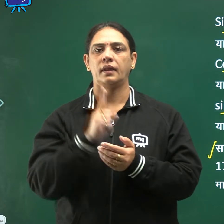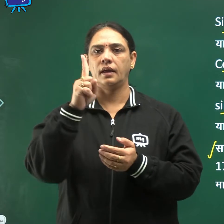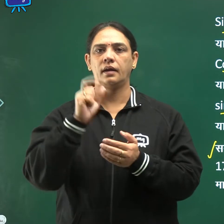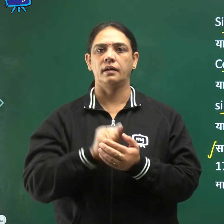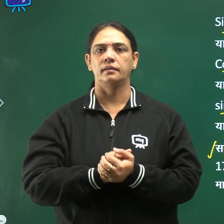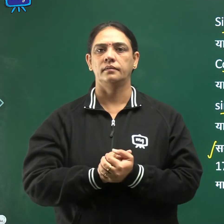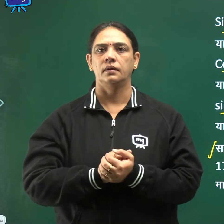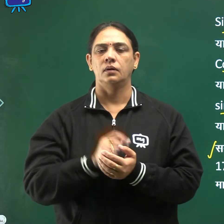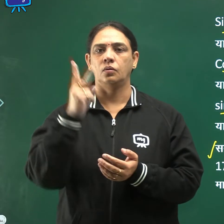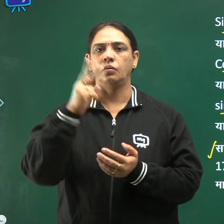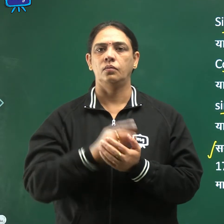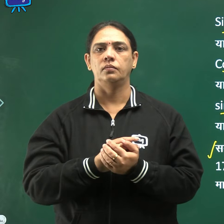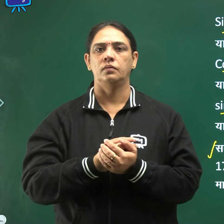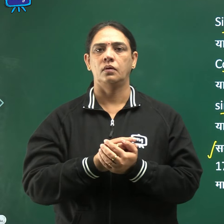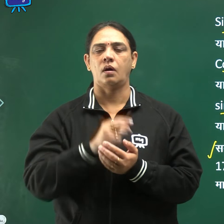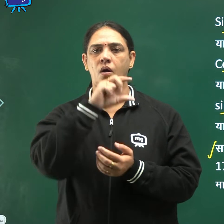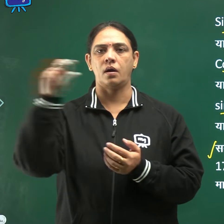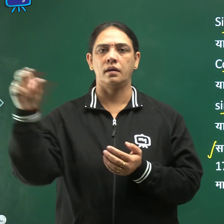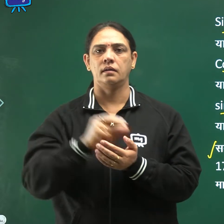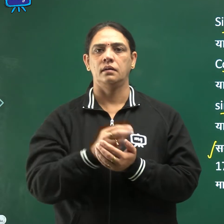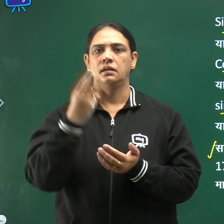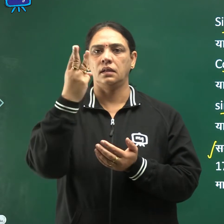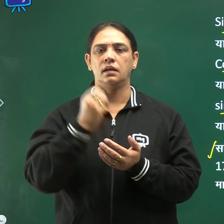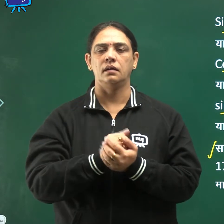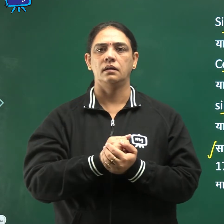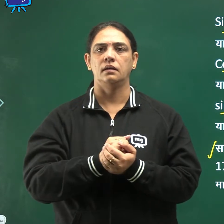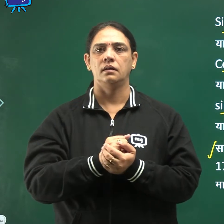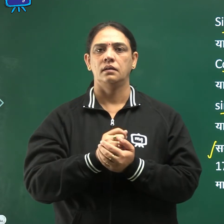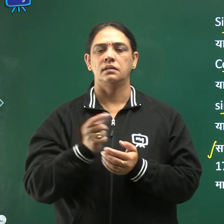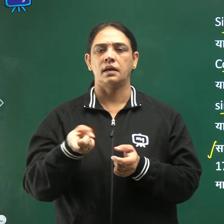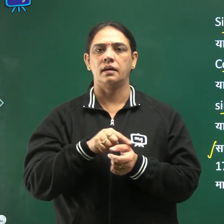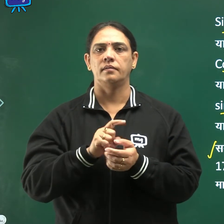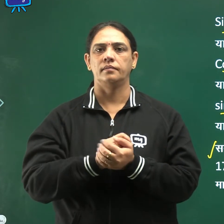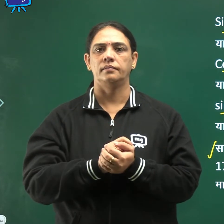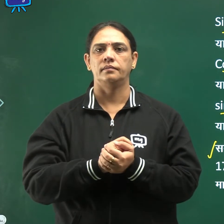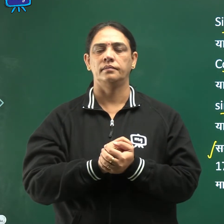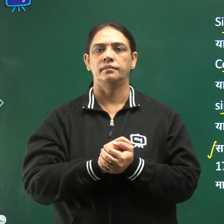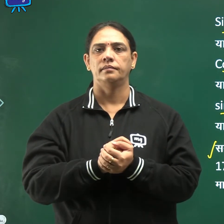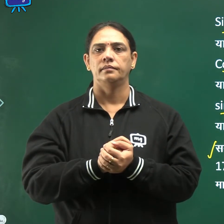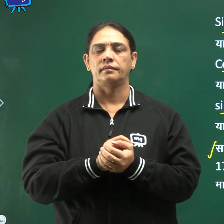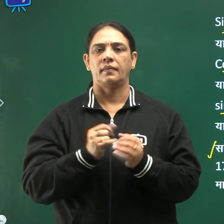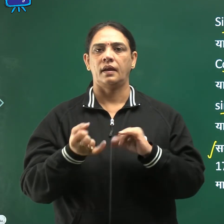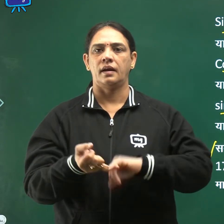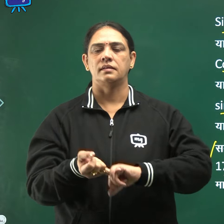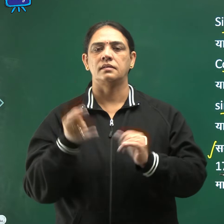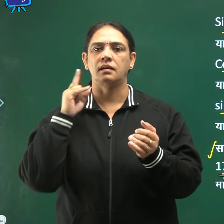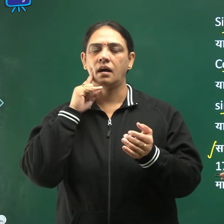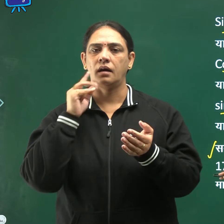1, 2 और 3 से साइन